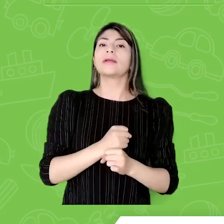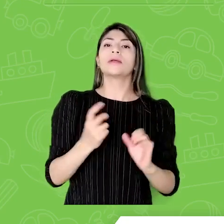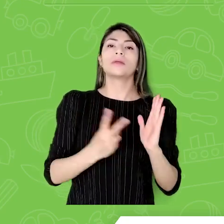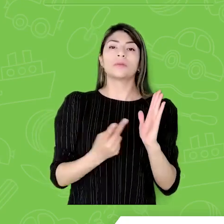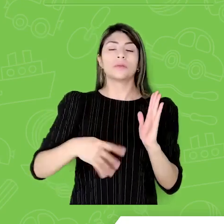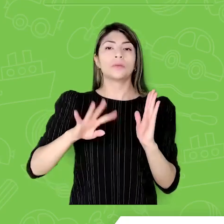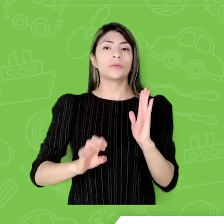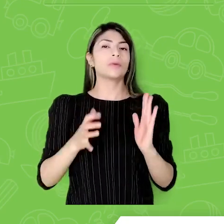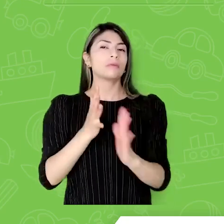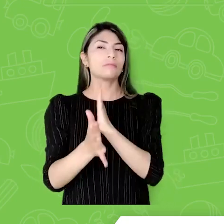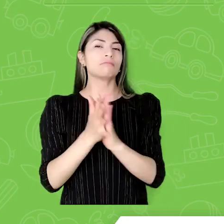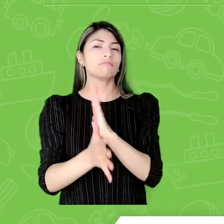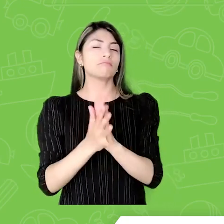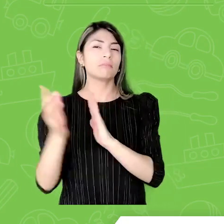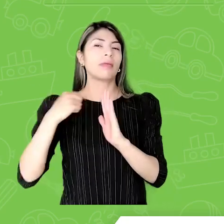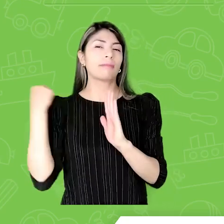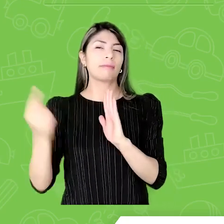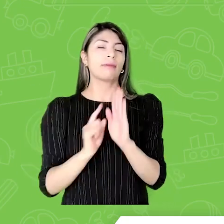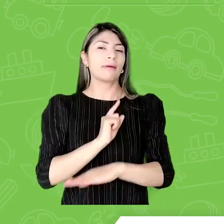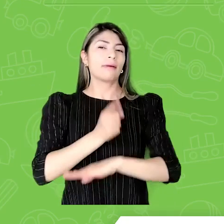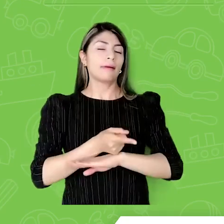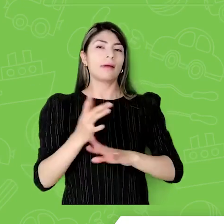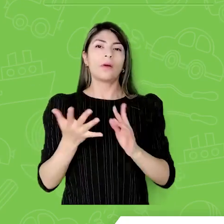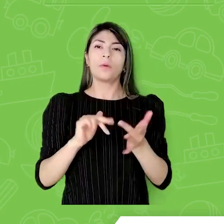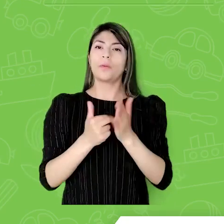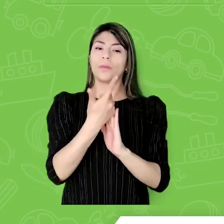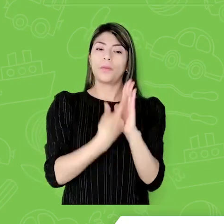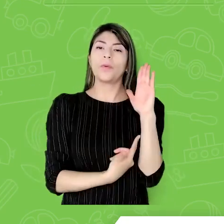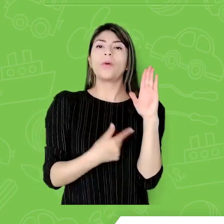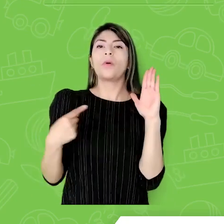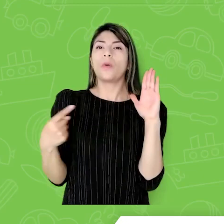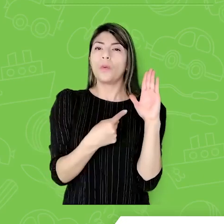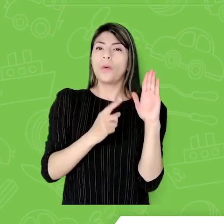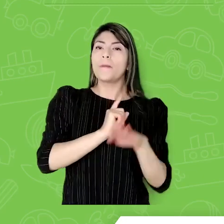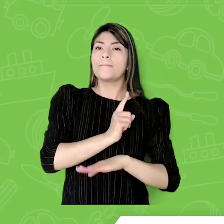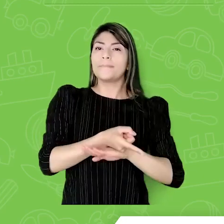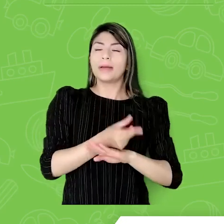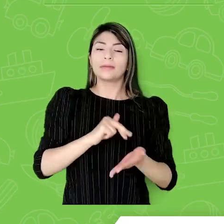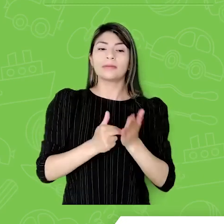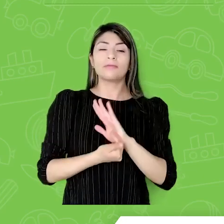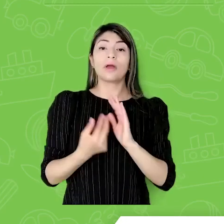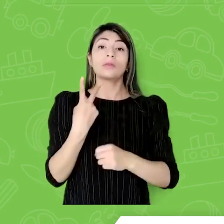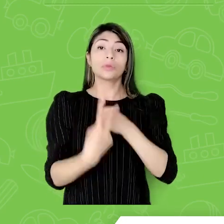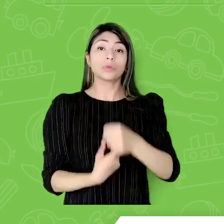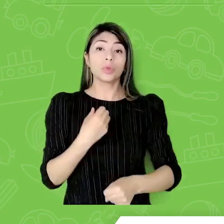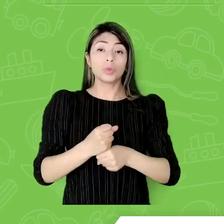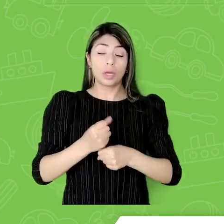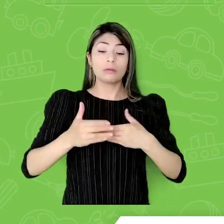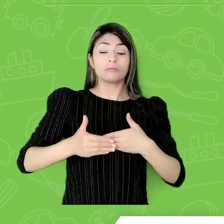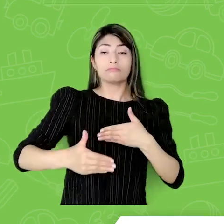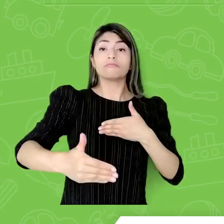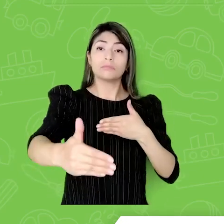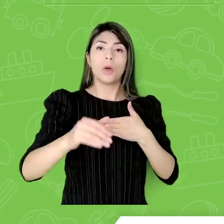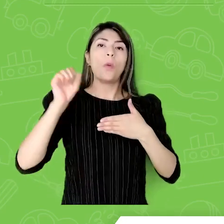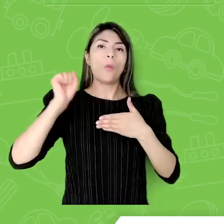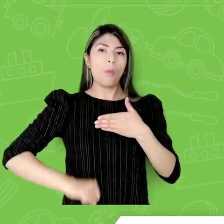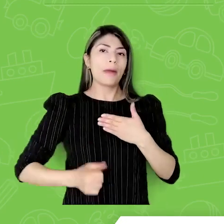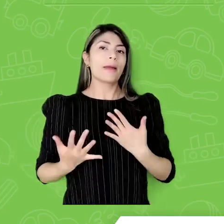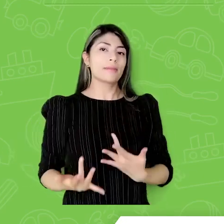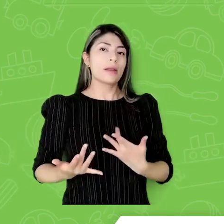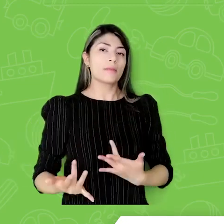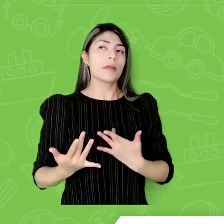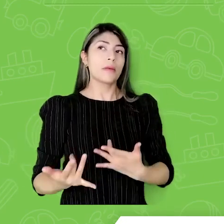Ley 1960 de 2019, por regla general, las listas de elegibles tendrán una vigencia de 2